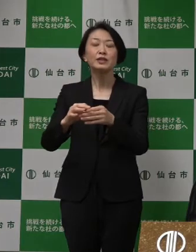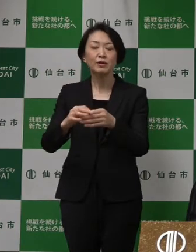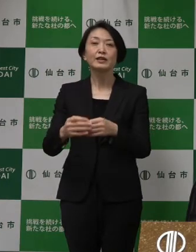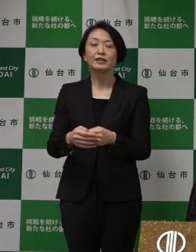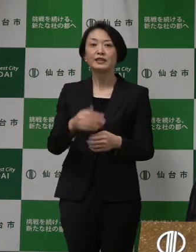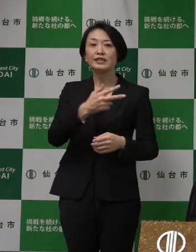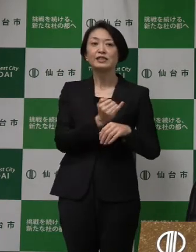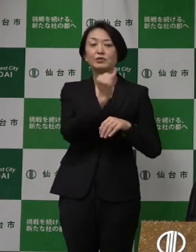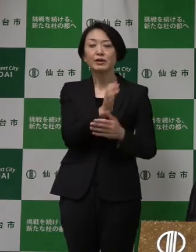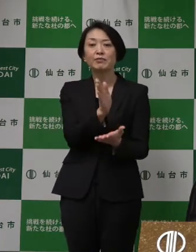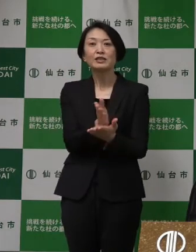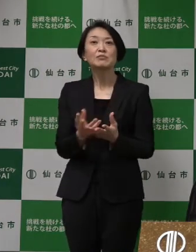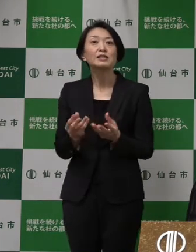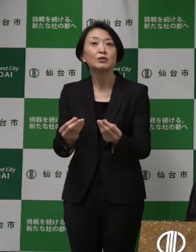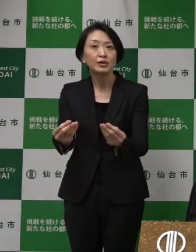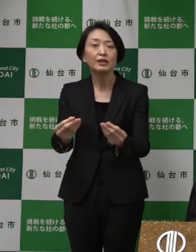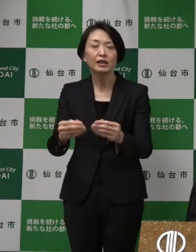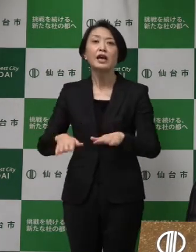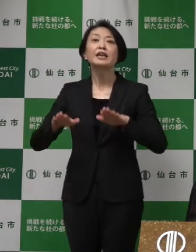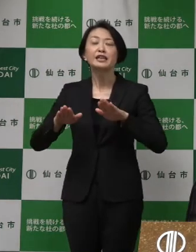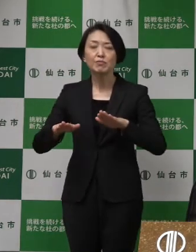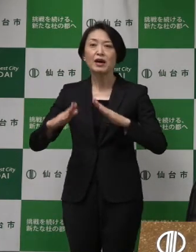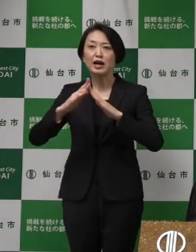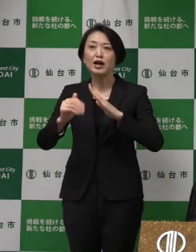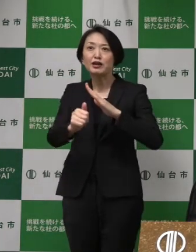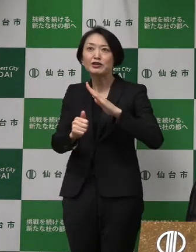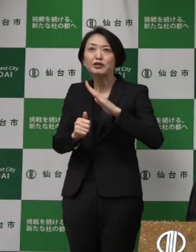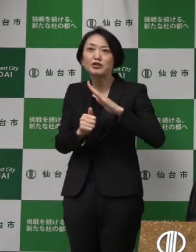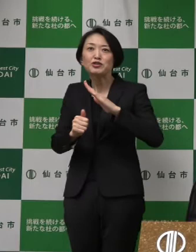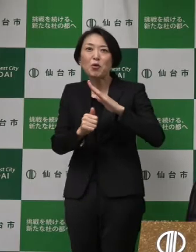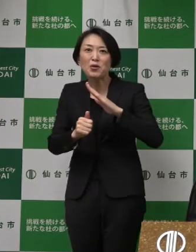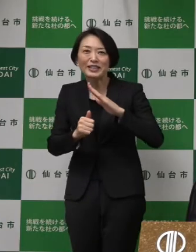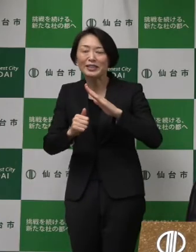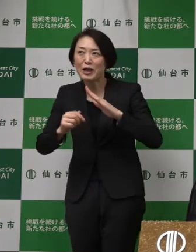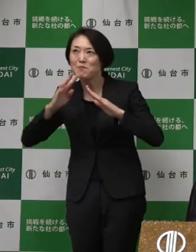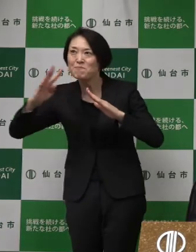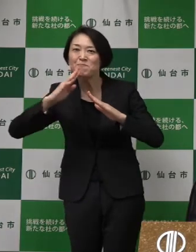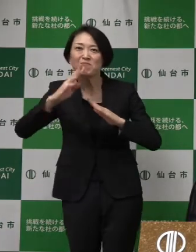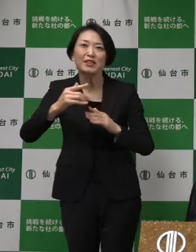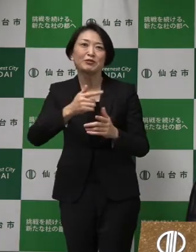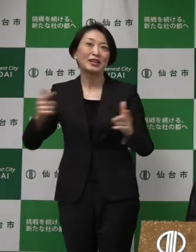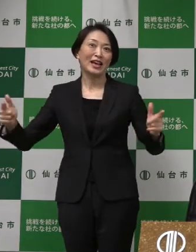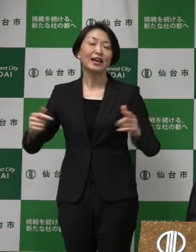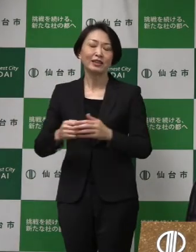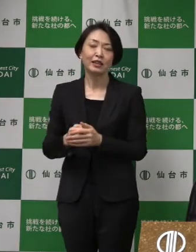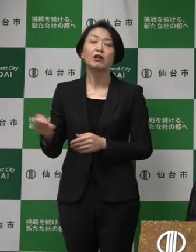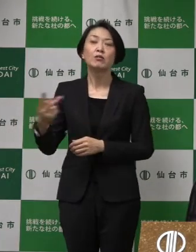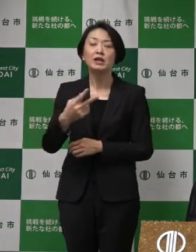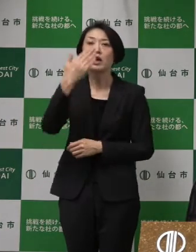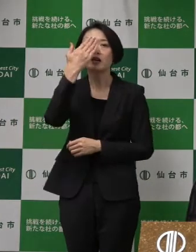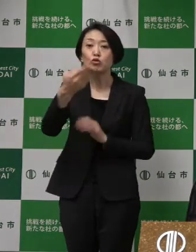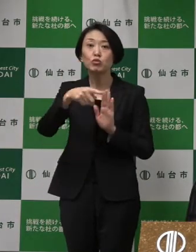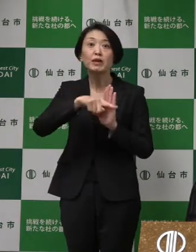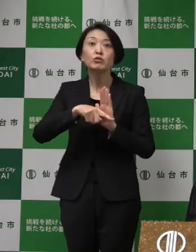しあったように、いわゆる総務重要の高まり、それから寄付メニューをですね、4月